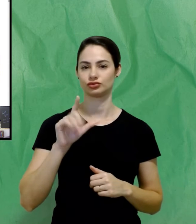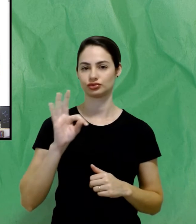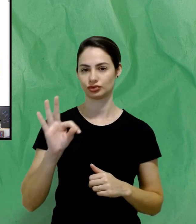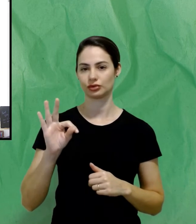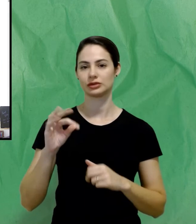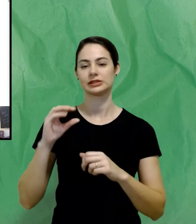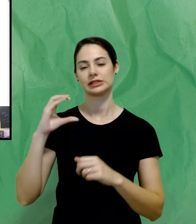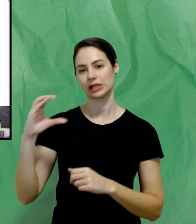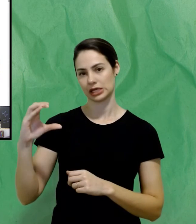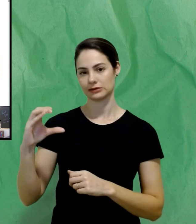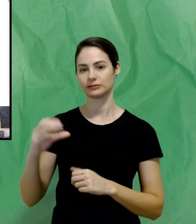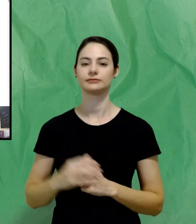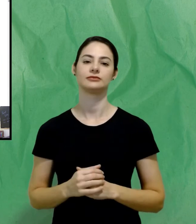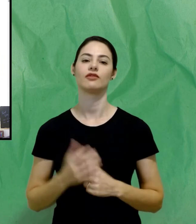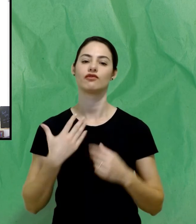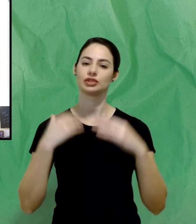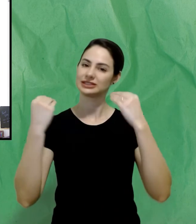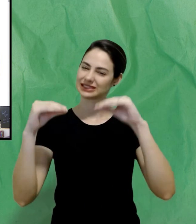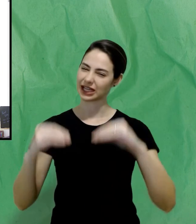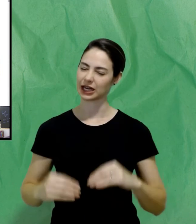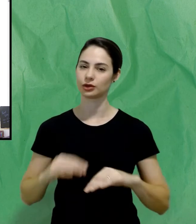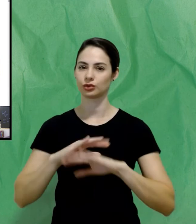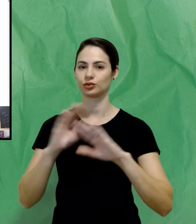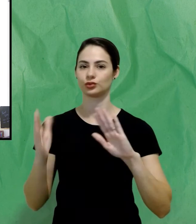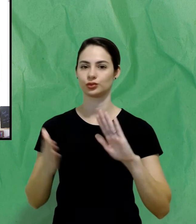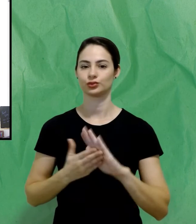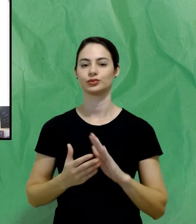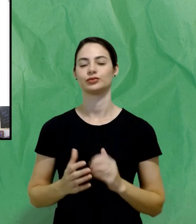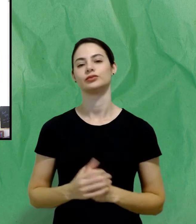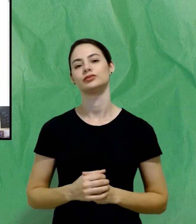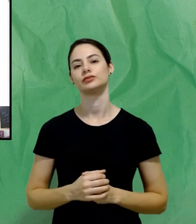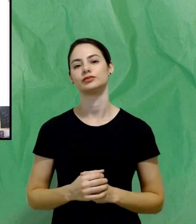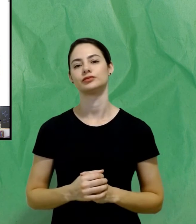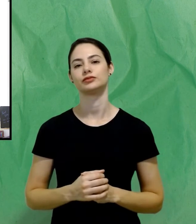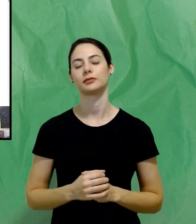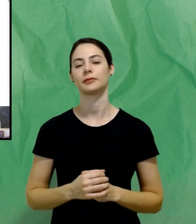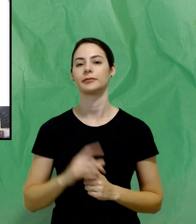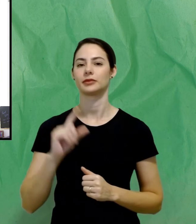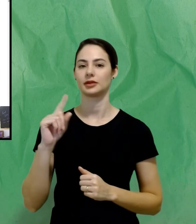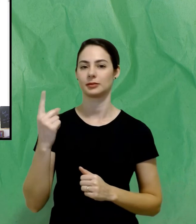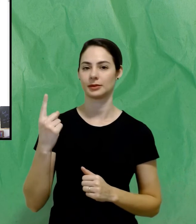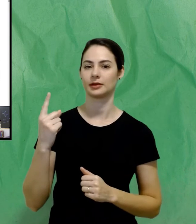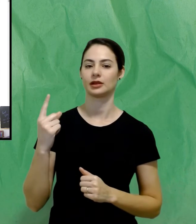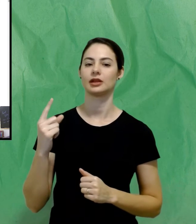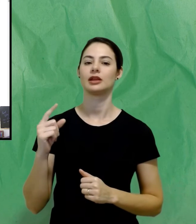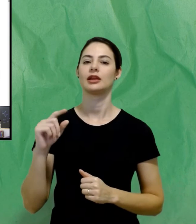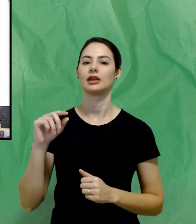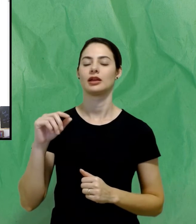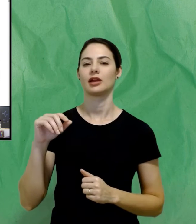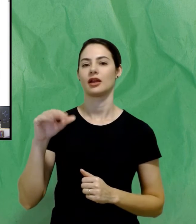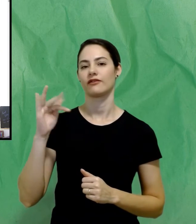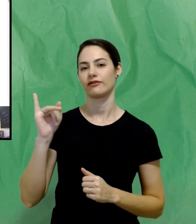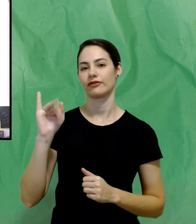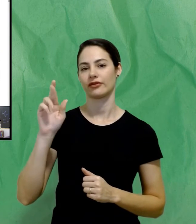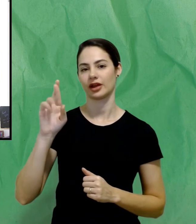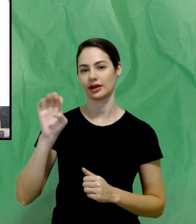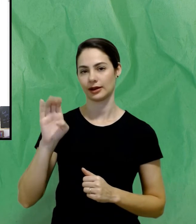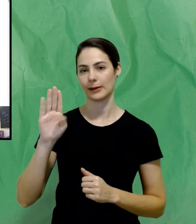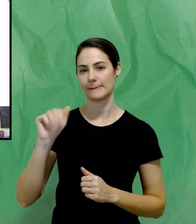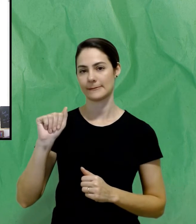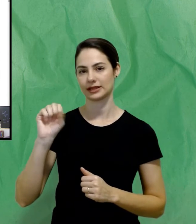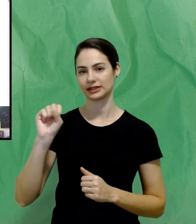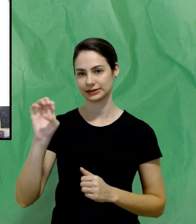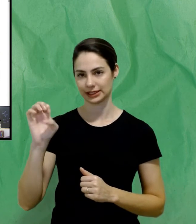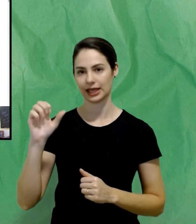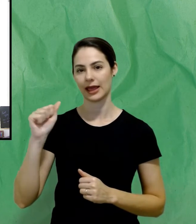e eu vou fazer a instalação de todos os pacotes. O primeiro deles é o React Native Firebase App, tá? Aquele